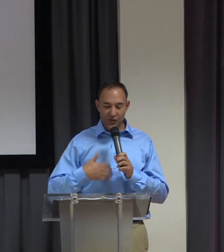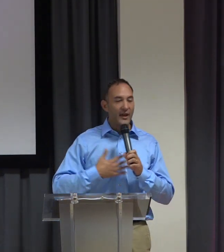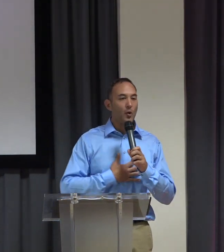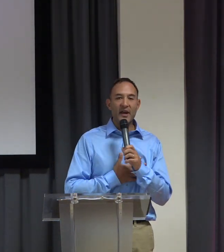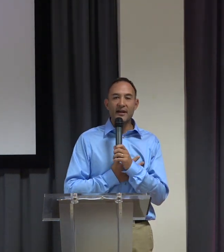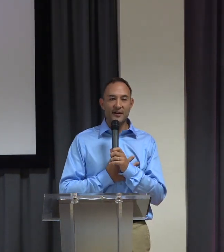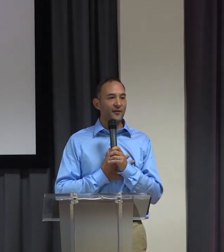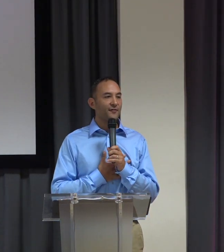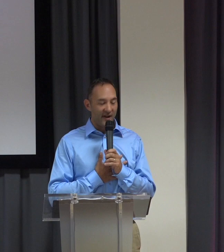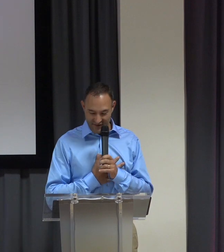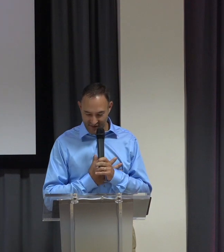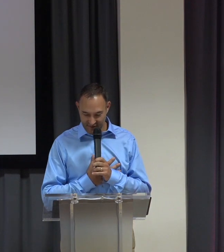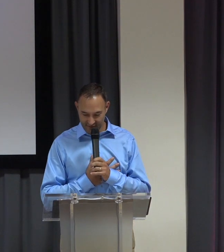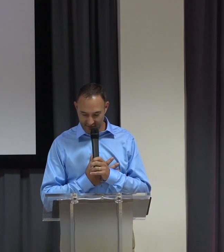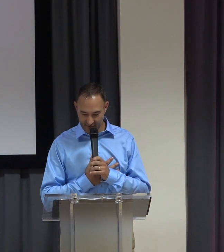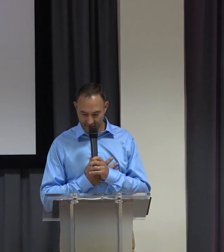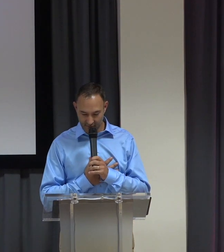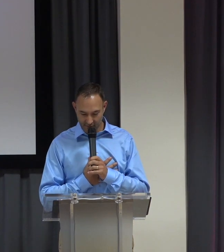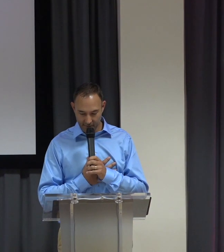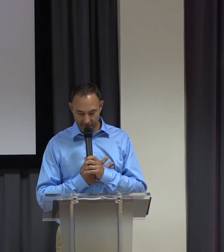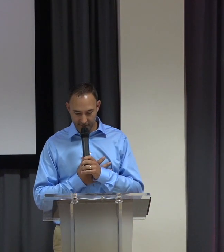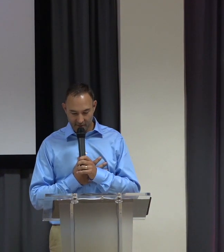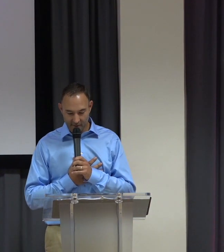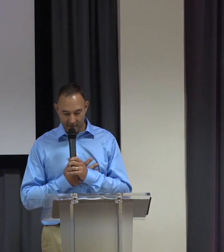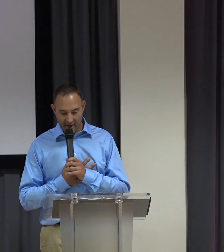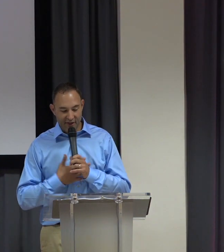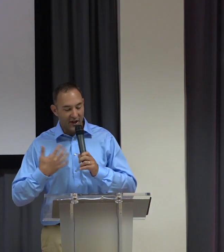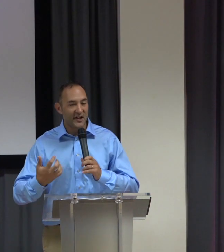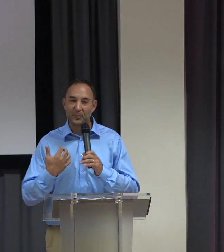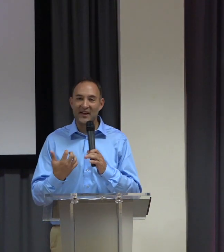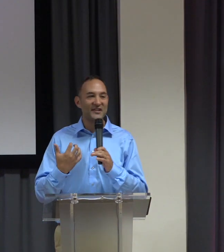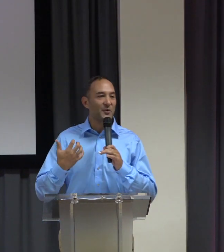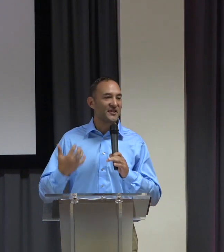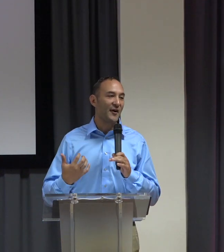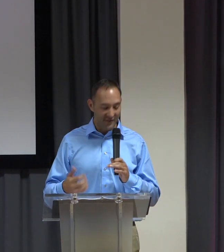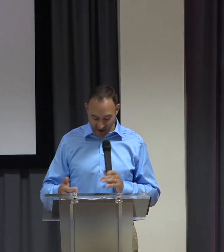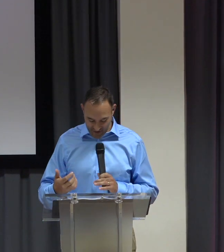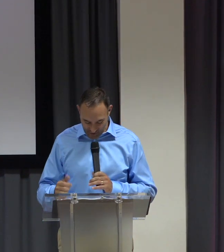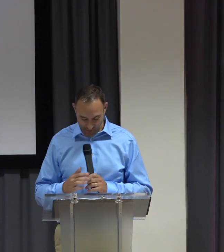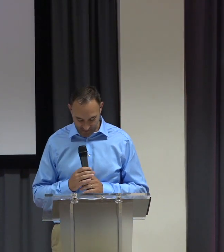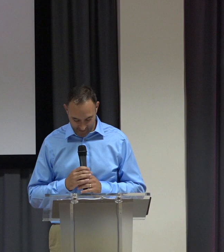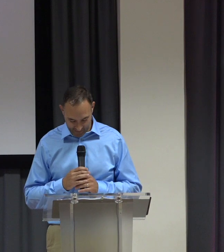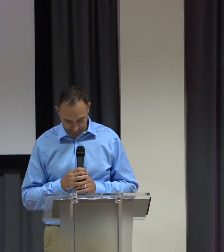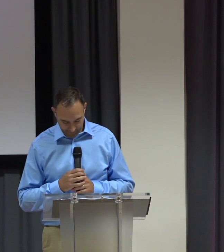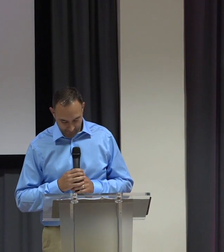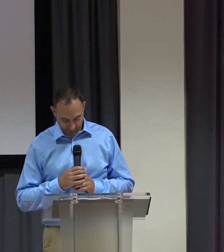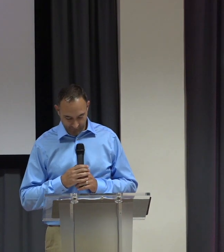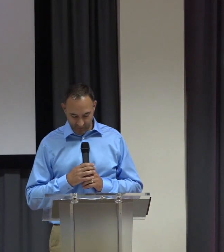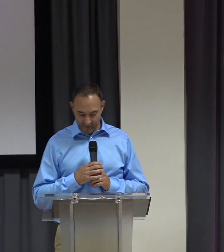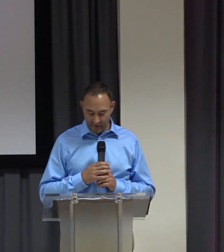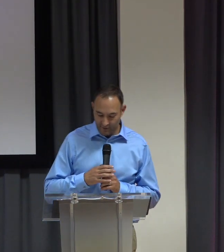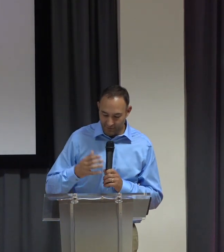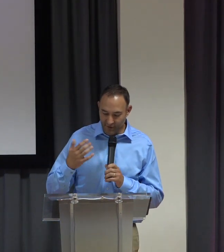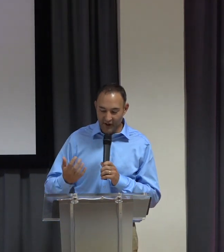So do you think it will be any different for us? Alors, est-ce que vous pensez que ce serait différent pour nous? I think God's presence will terrify us Je too. pense que la présence de Dieu va